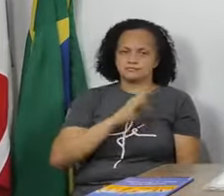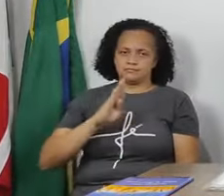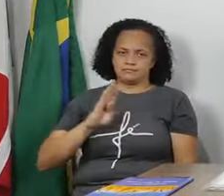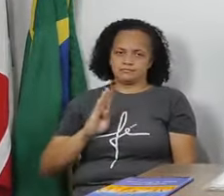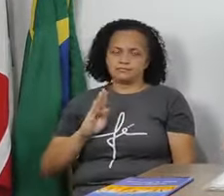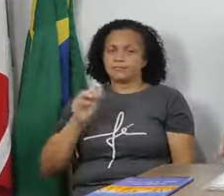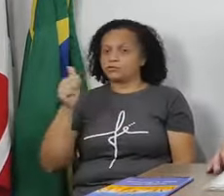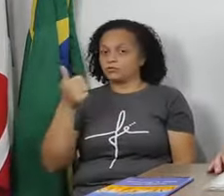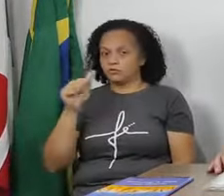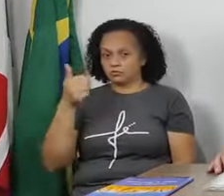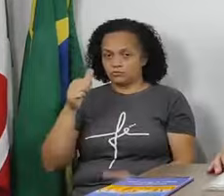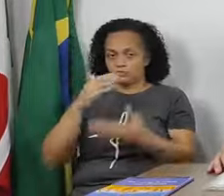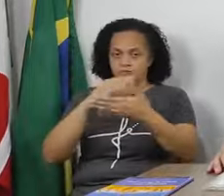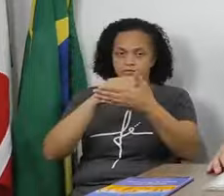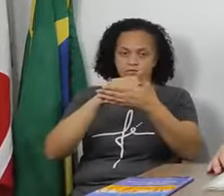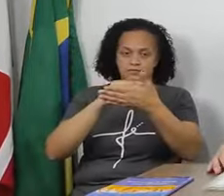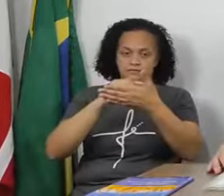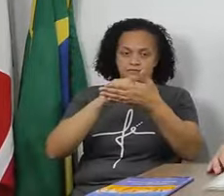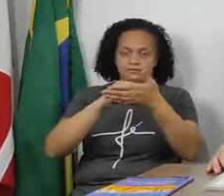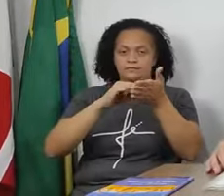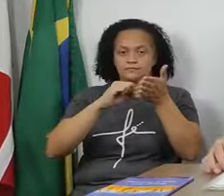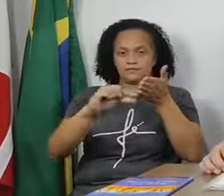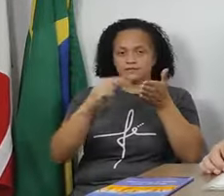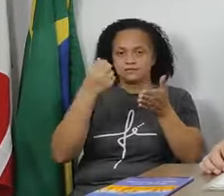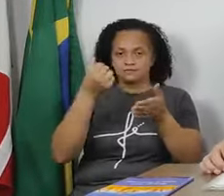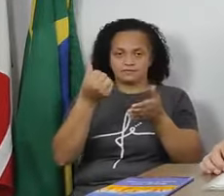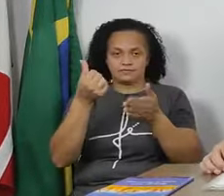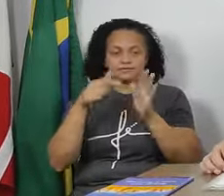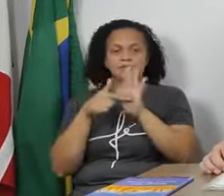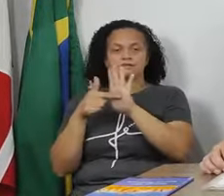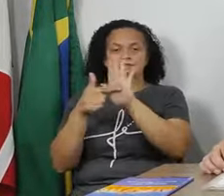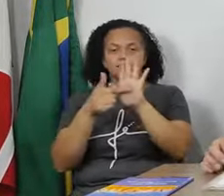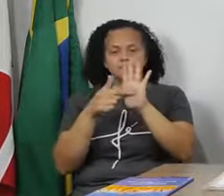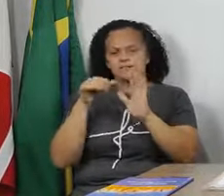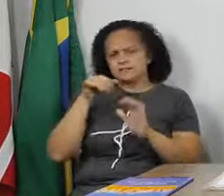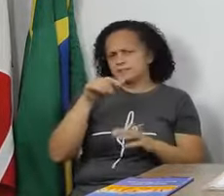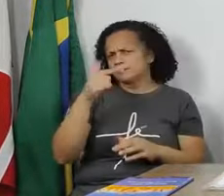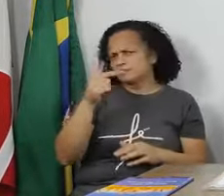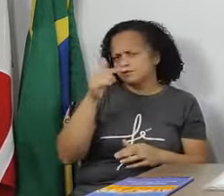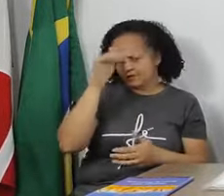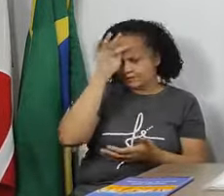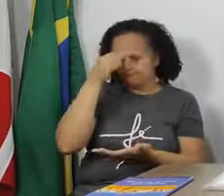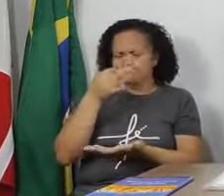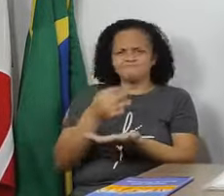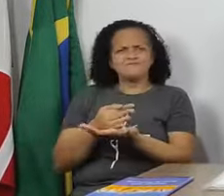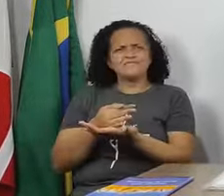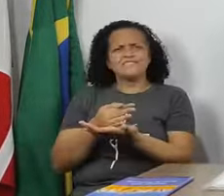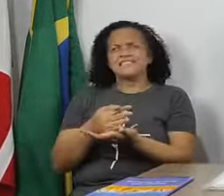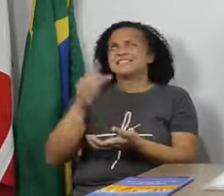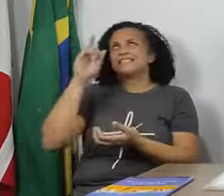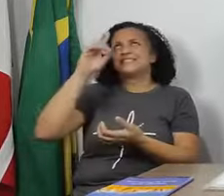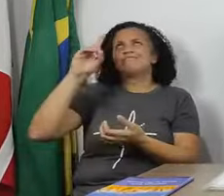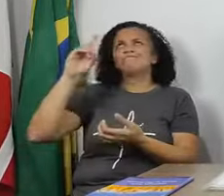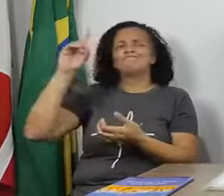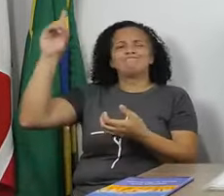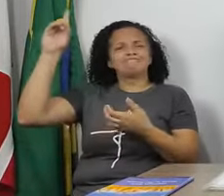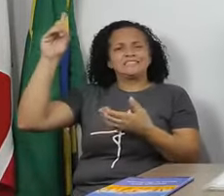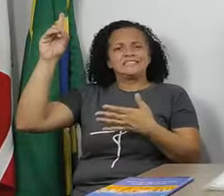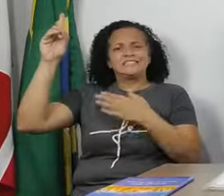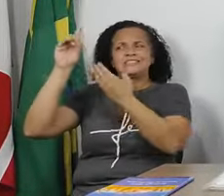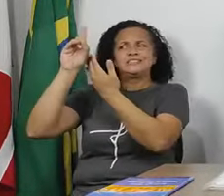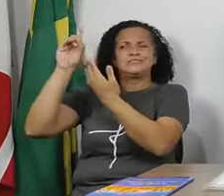deixa claro, sem fé é impossível agradar a Deus, pois é necessário que aquele